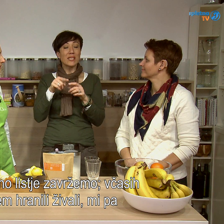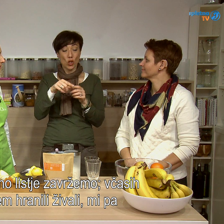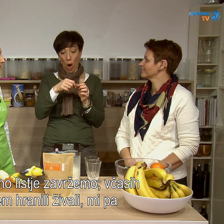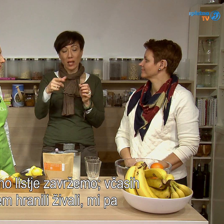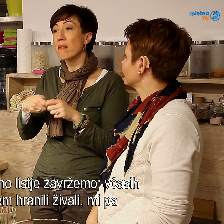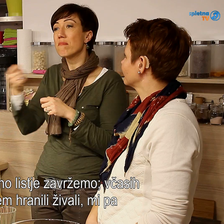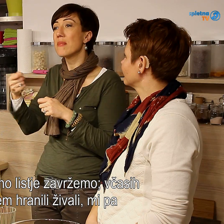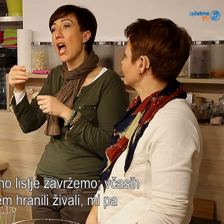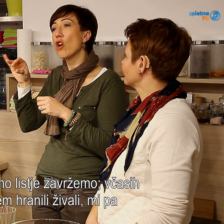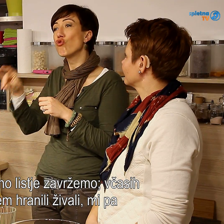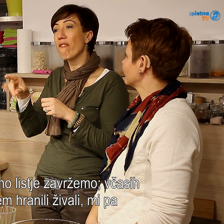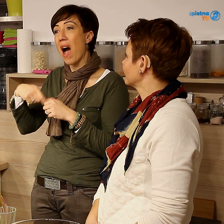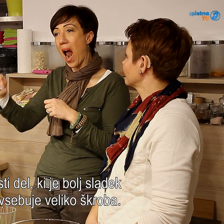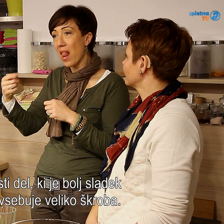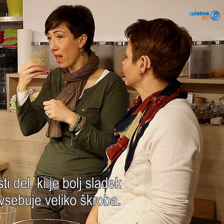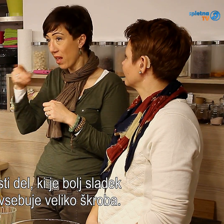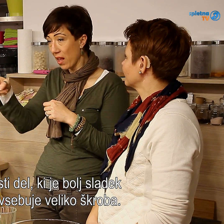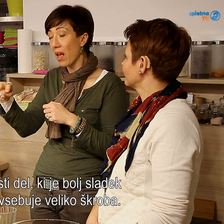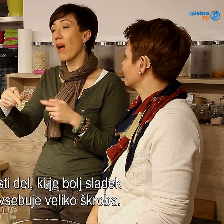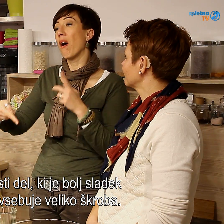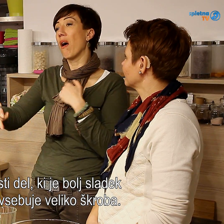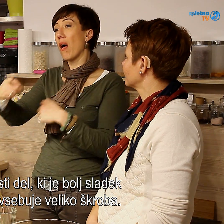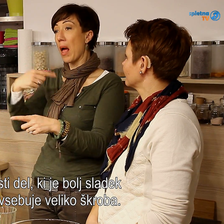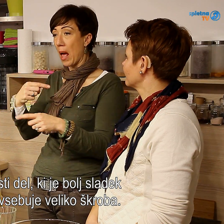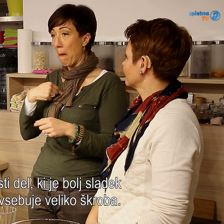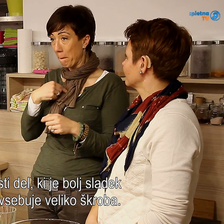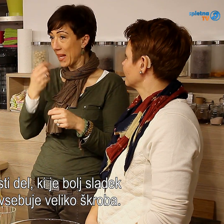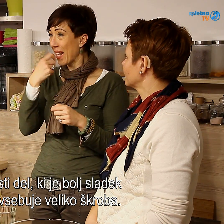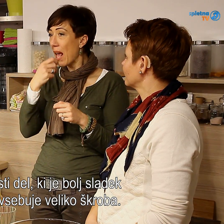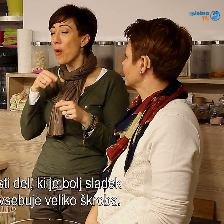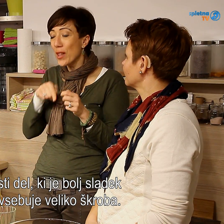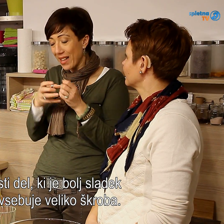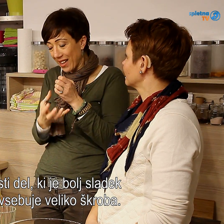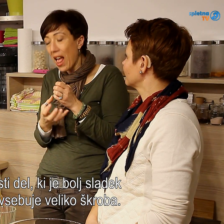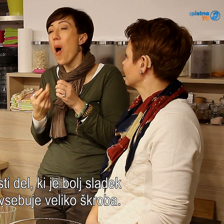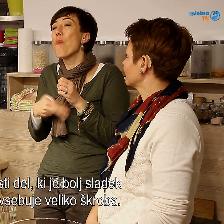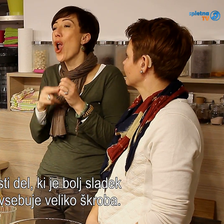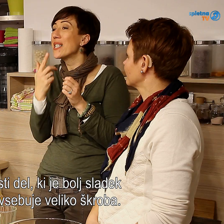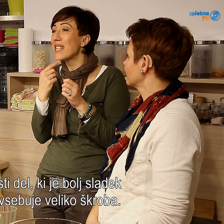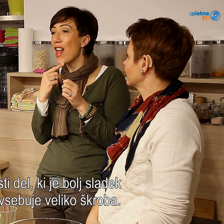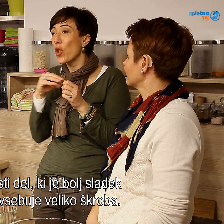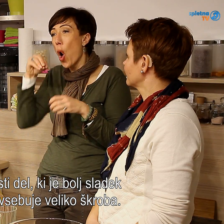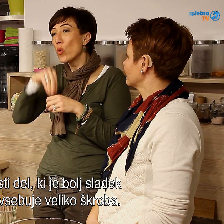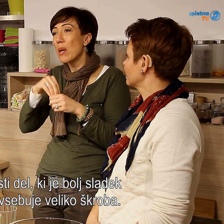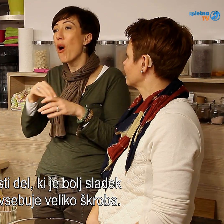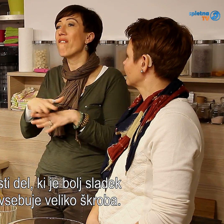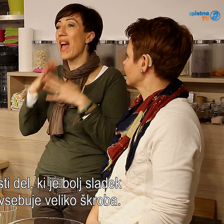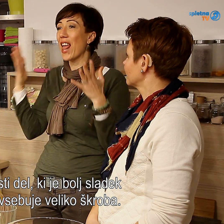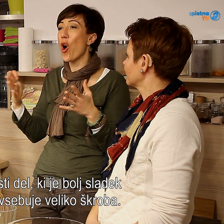živali, mi pojemo pa tisti del, ki je bolj sladek, zato ker vsebuje veliko